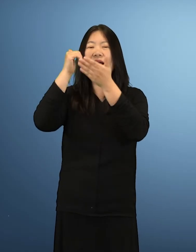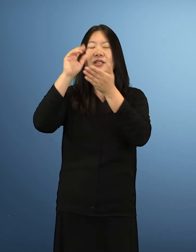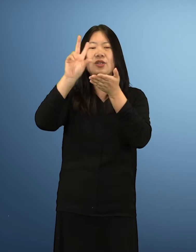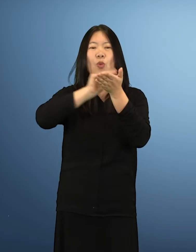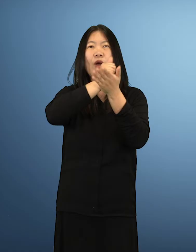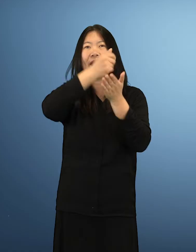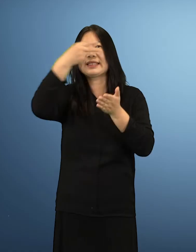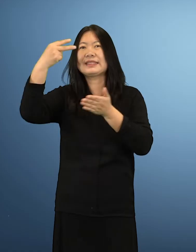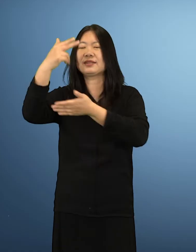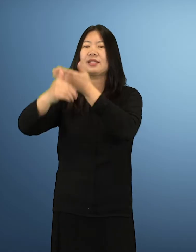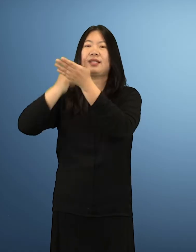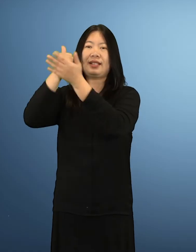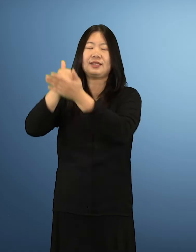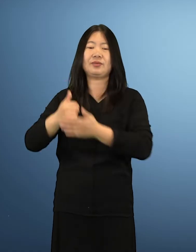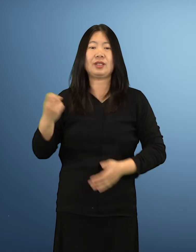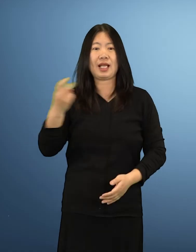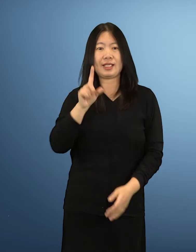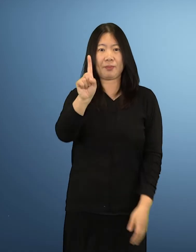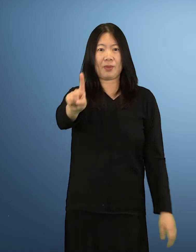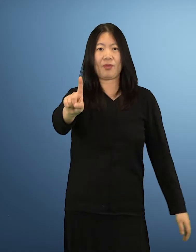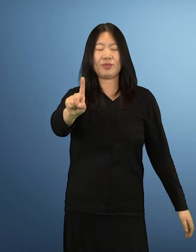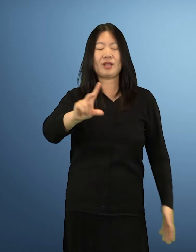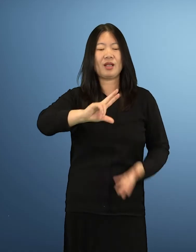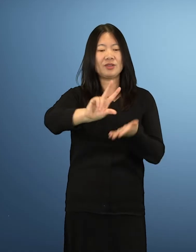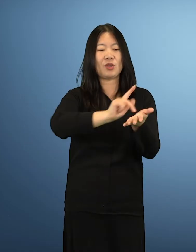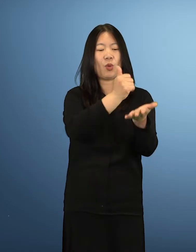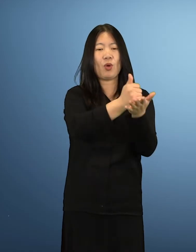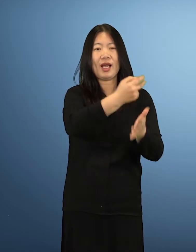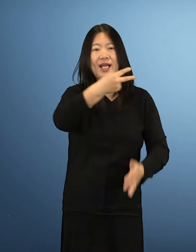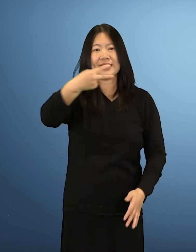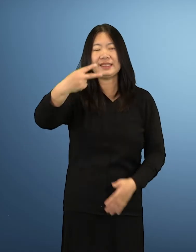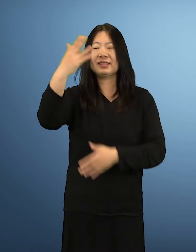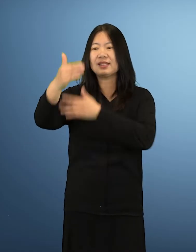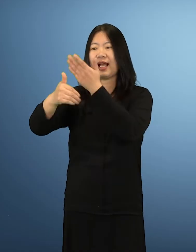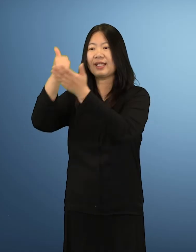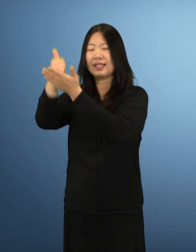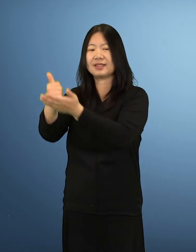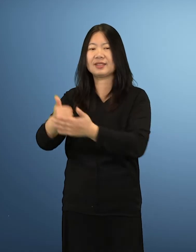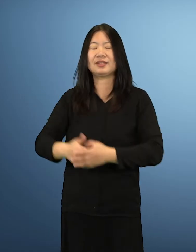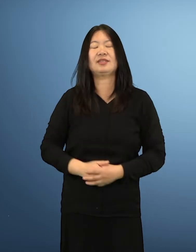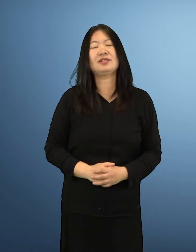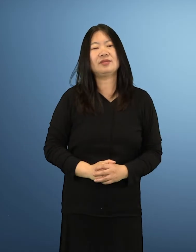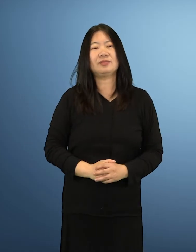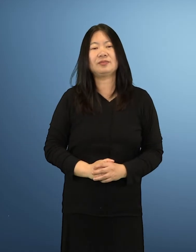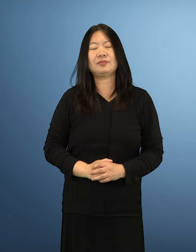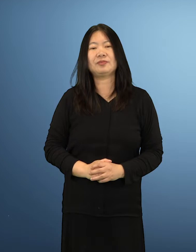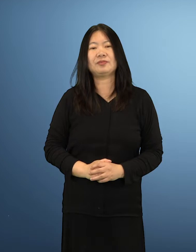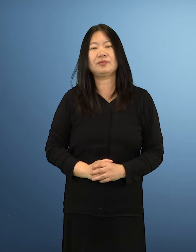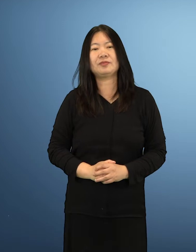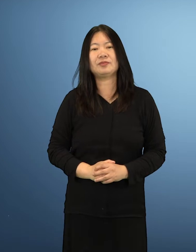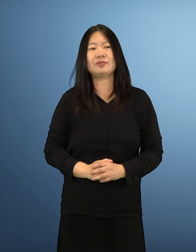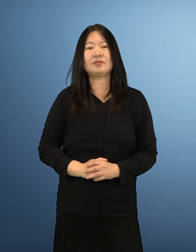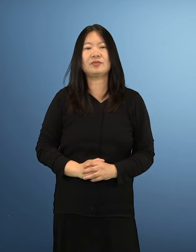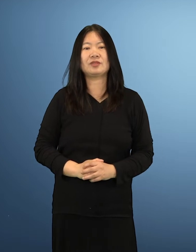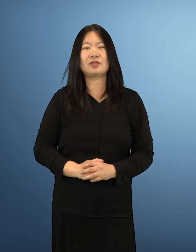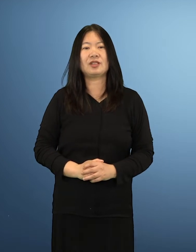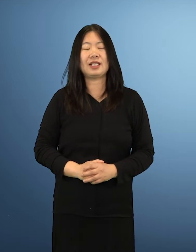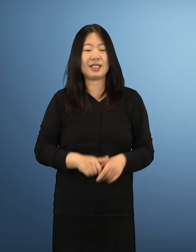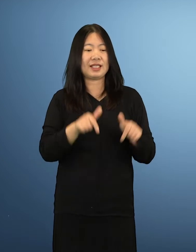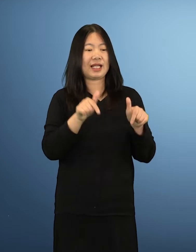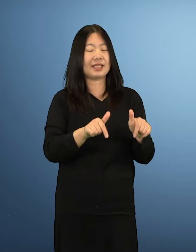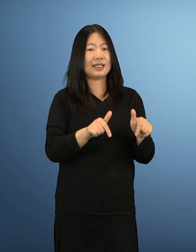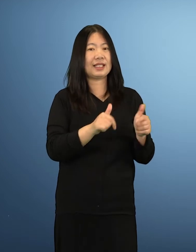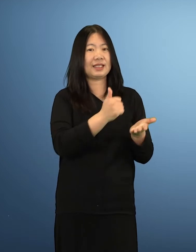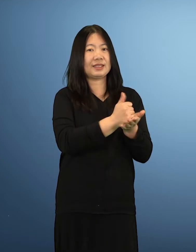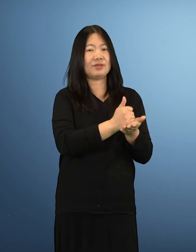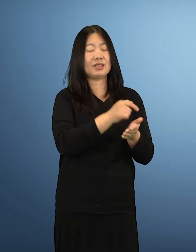하나님이시다. 하나님이시다. 우리 다시 한번, 여호와는 하나님이시다. 여호와는 하나님이시다. 우리